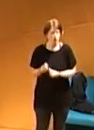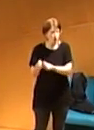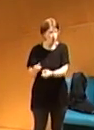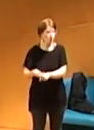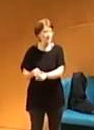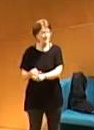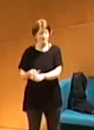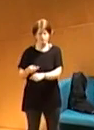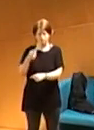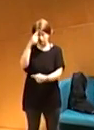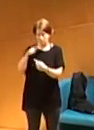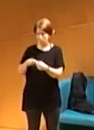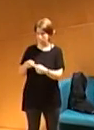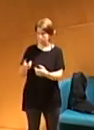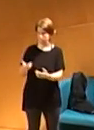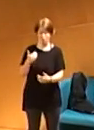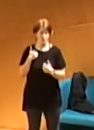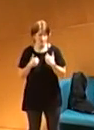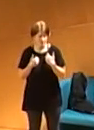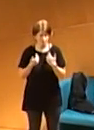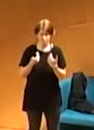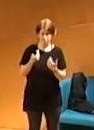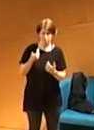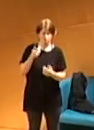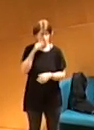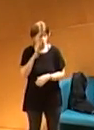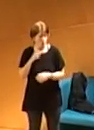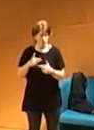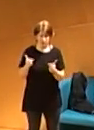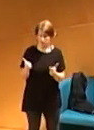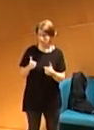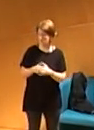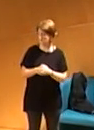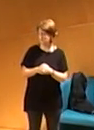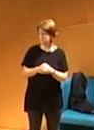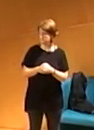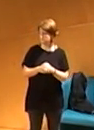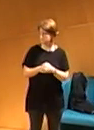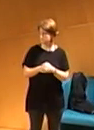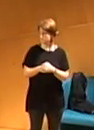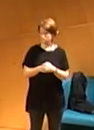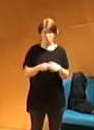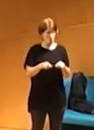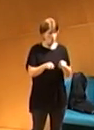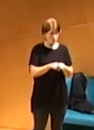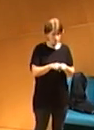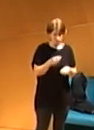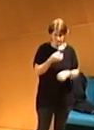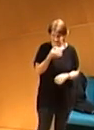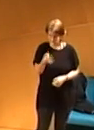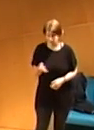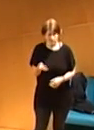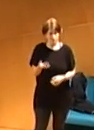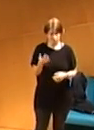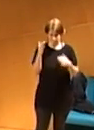Il y a des livres qui parlent du handicap des parents. Et puis, le fait que vous soyez inquiet pour elle, vous pouvez lui dire. Vous pouvez